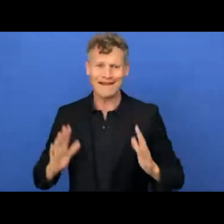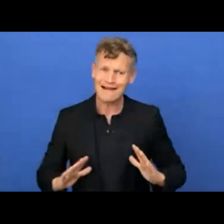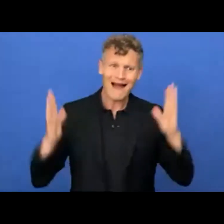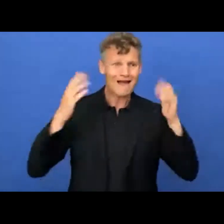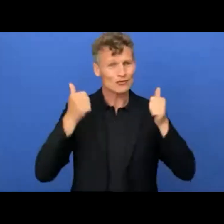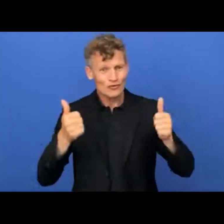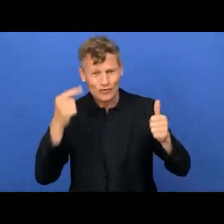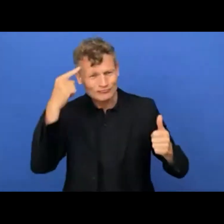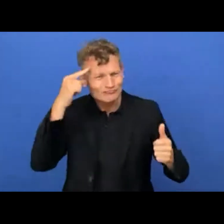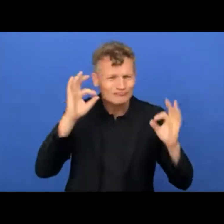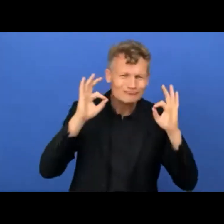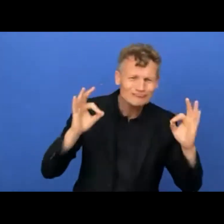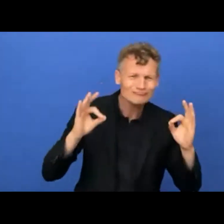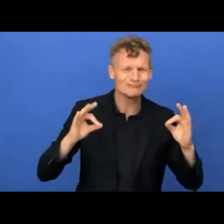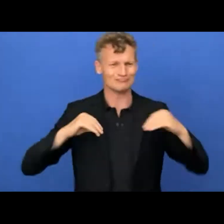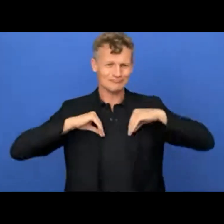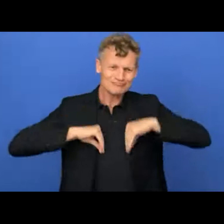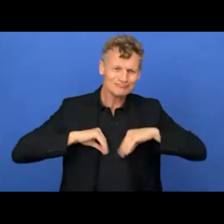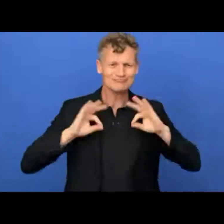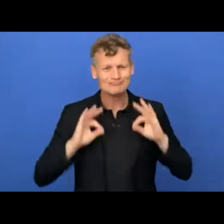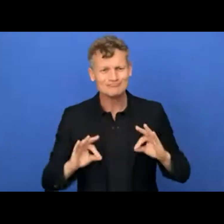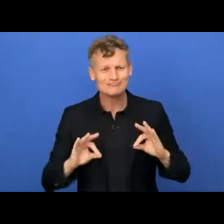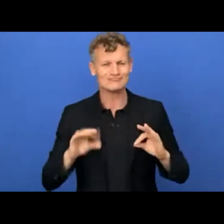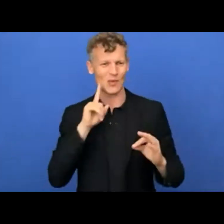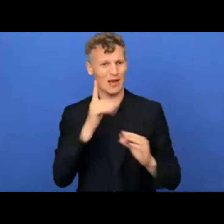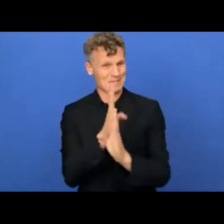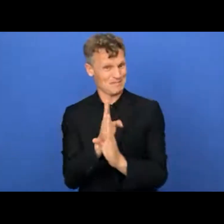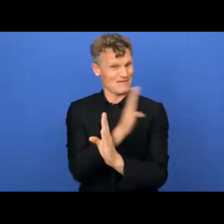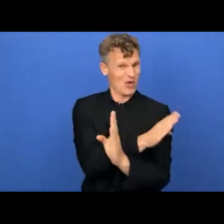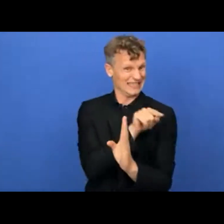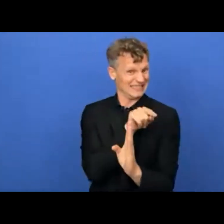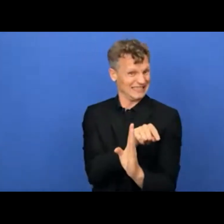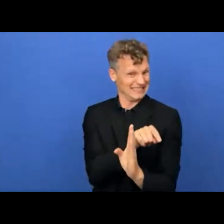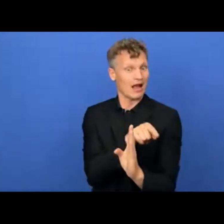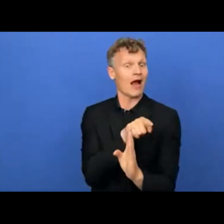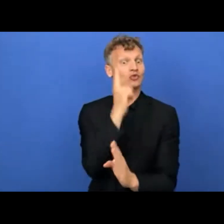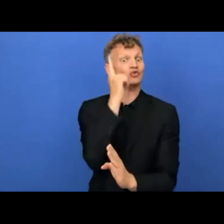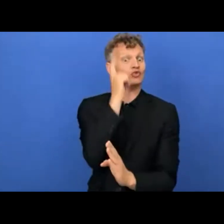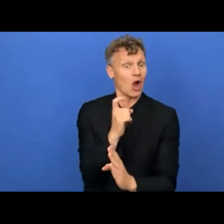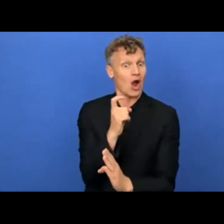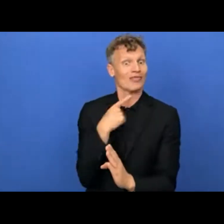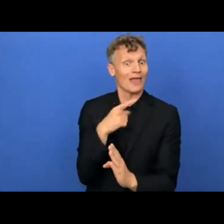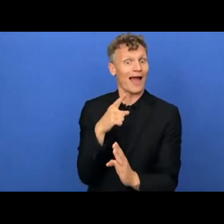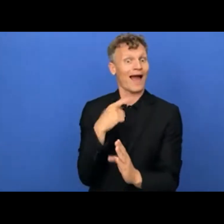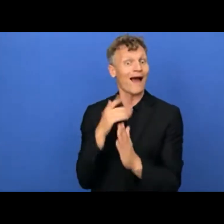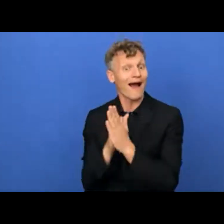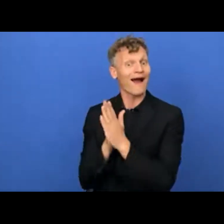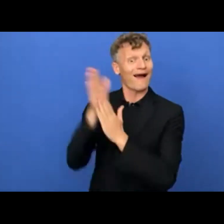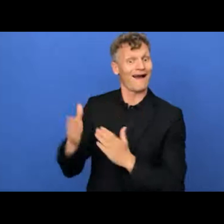bien-être et qualité de vie. Donc, nous sommes là pour mettre les enfants sur une